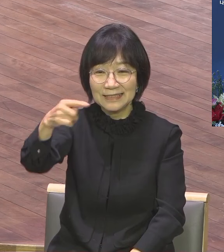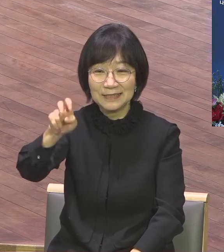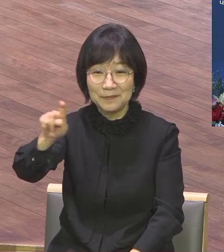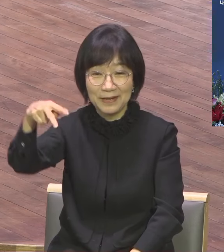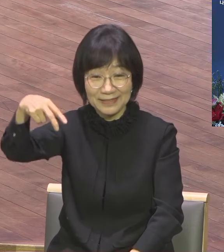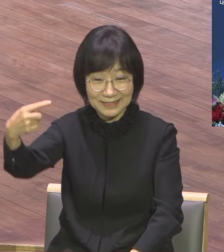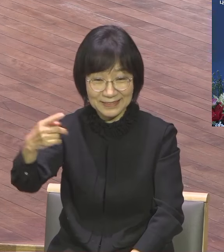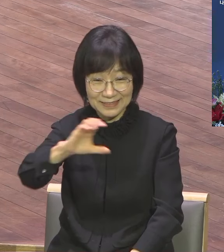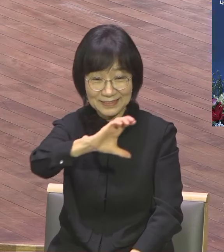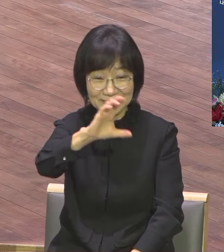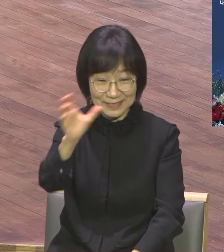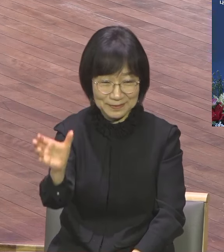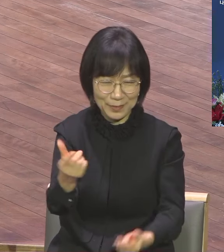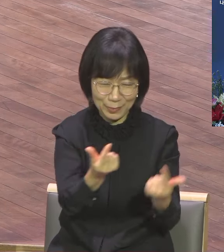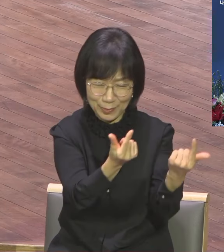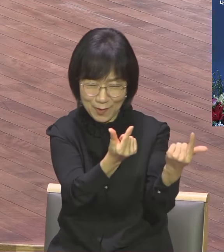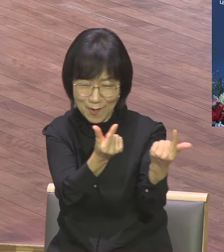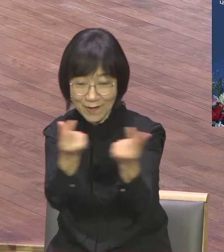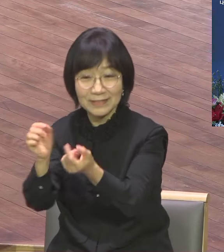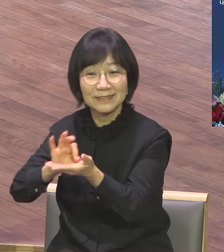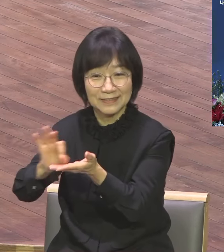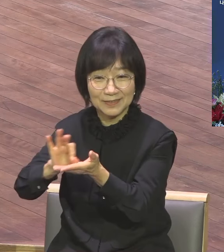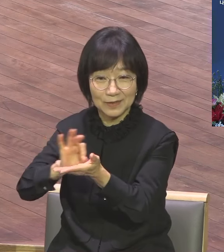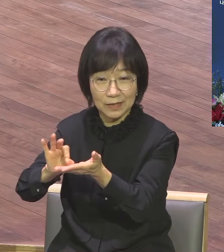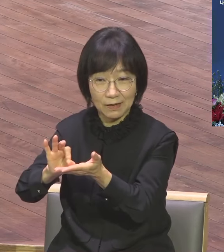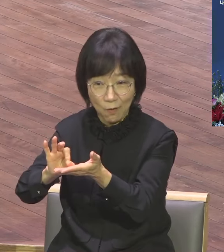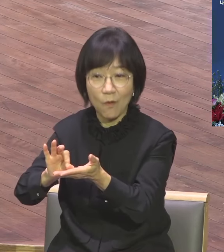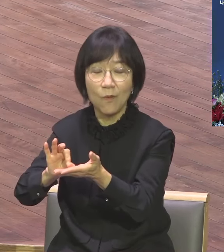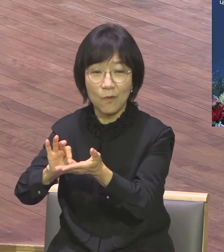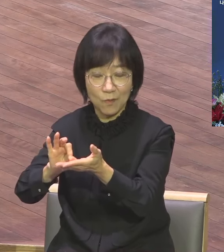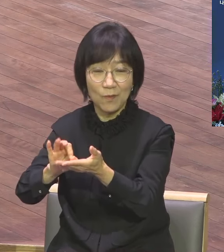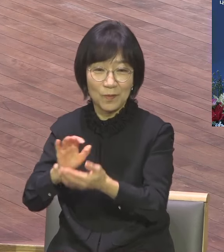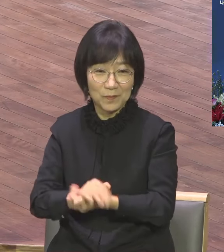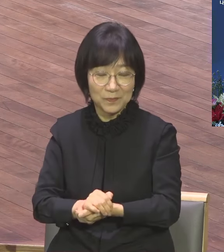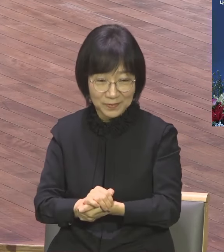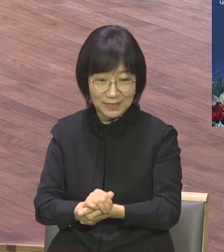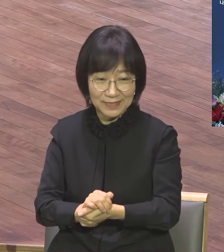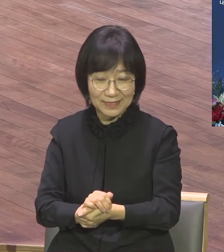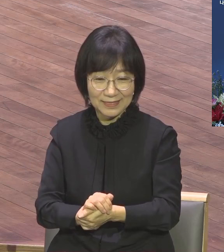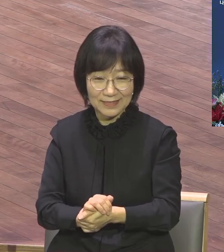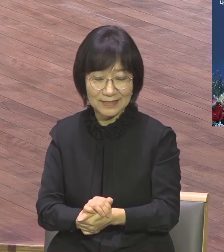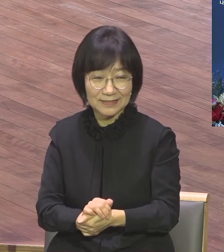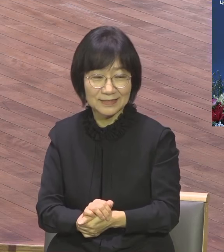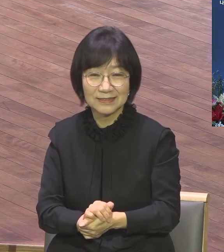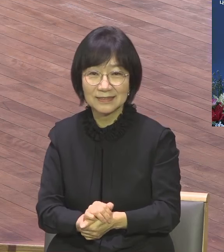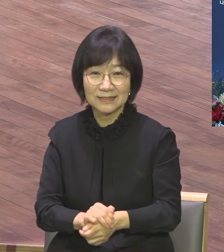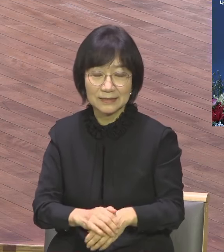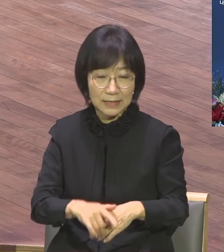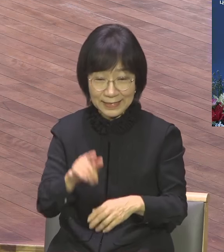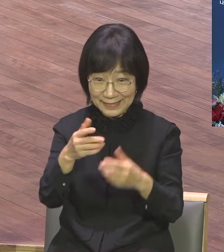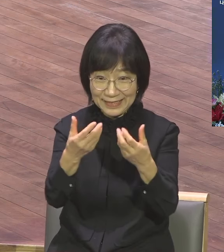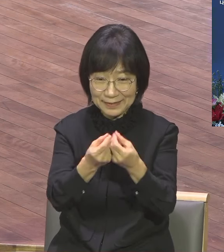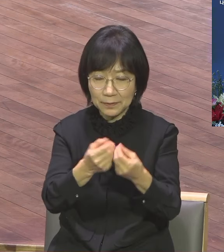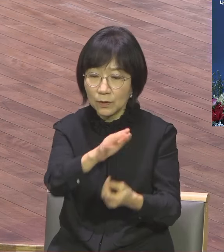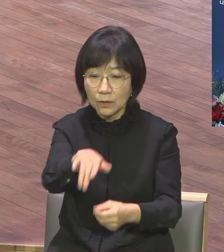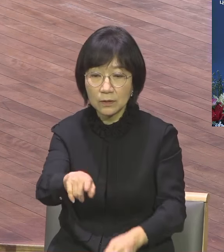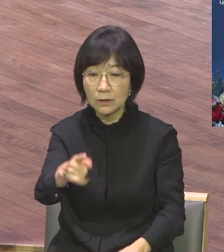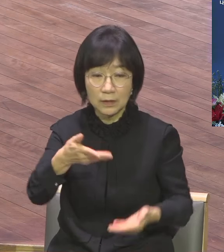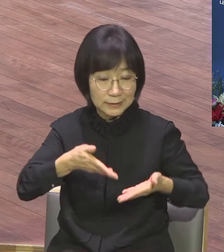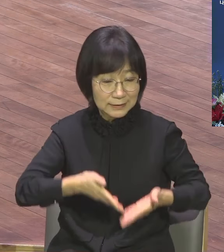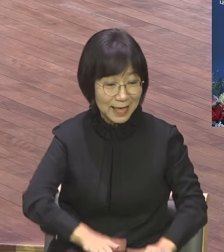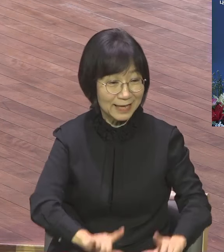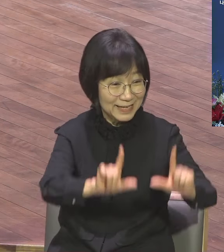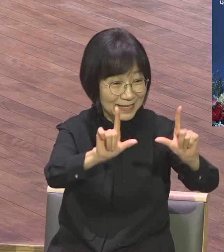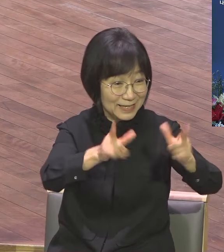세계적인 명절 개념이지요. 전 세계 명절. 어느 한 사람의 생일을 전